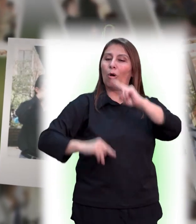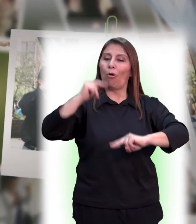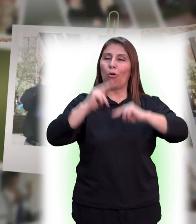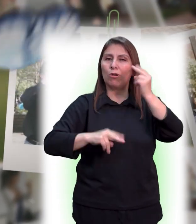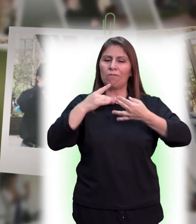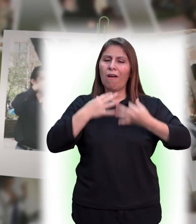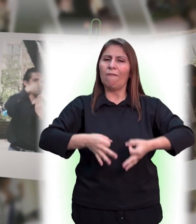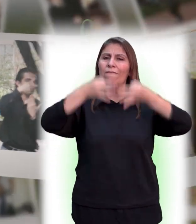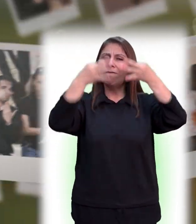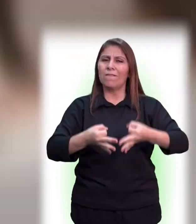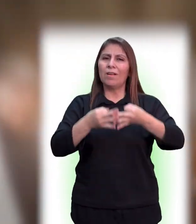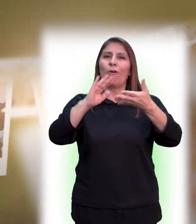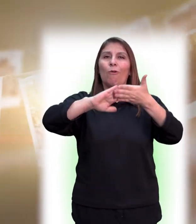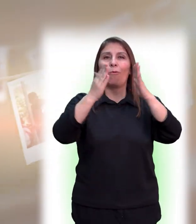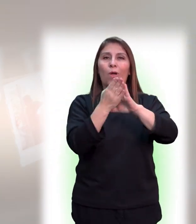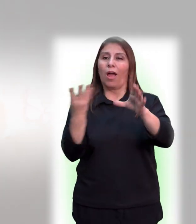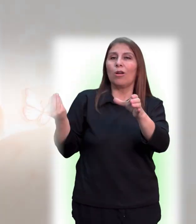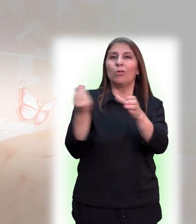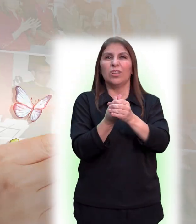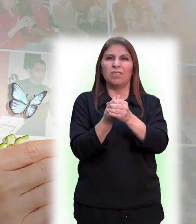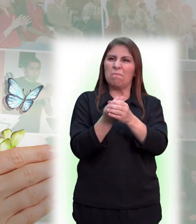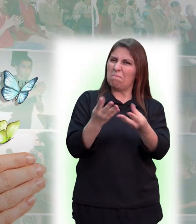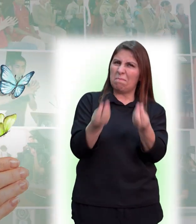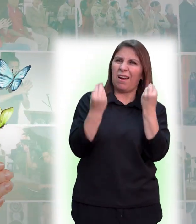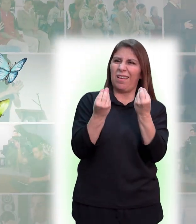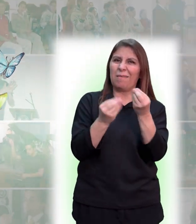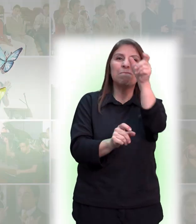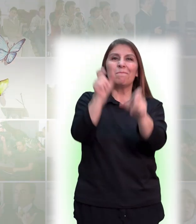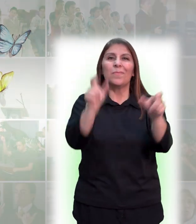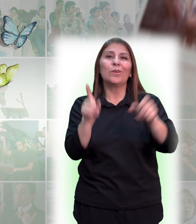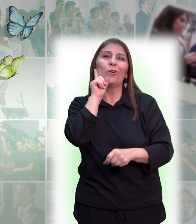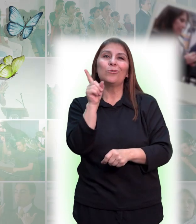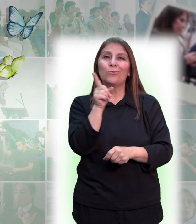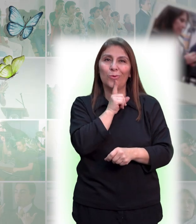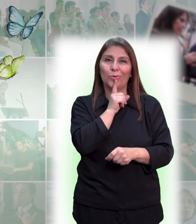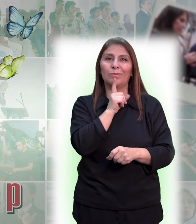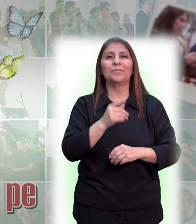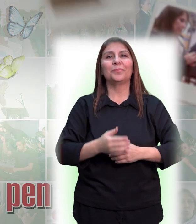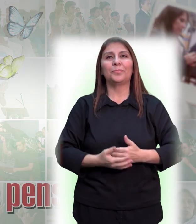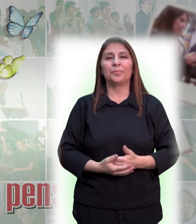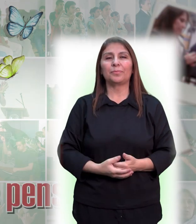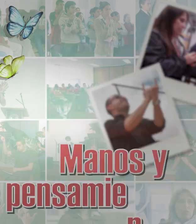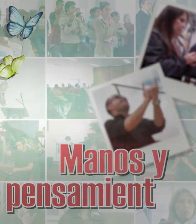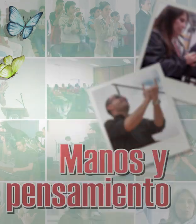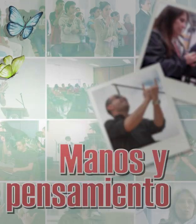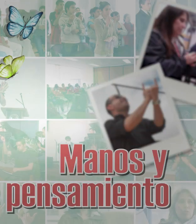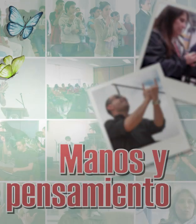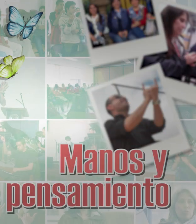construcción de una verdadera comunidad incluyente para las personas sordas.